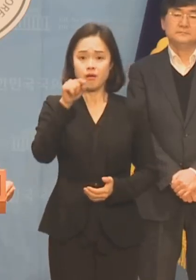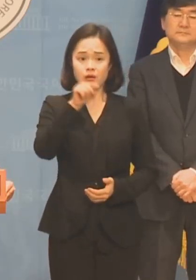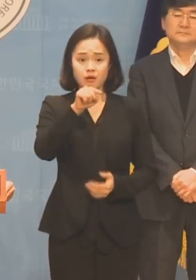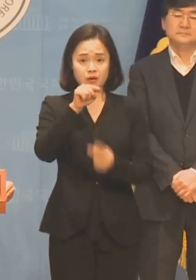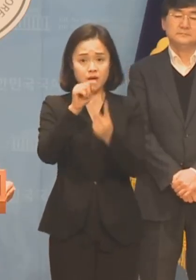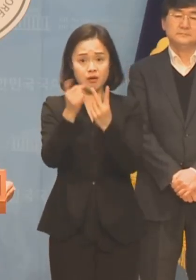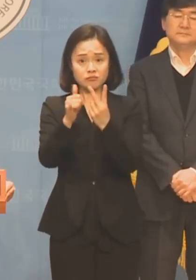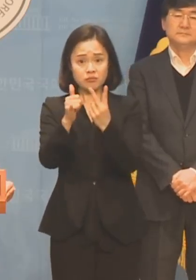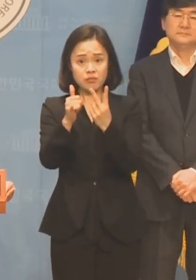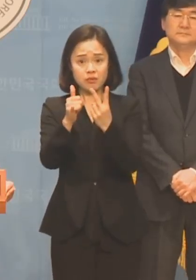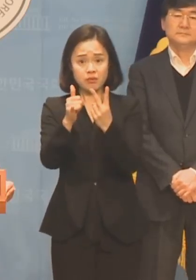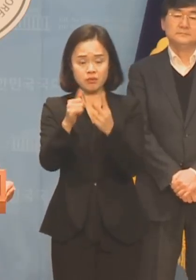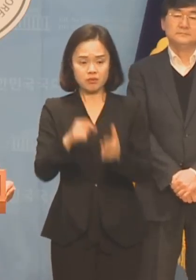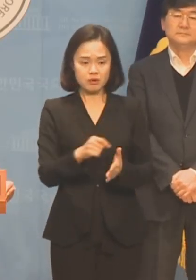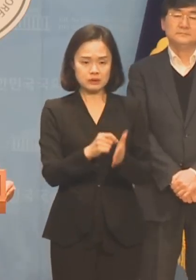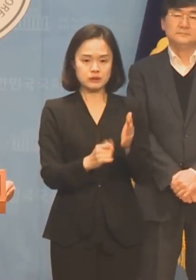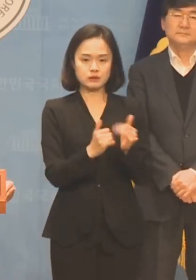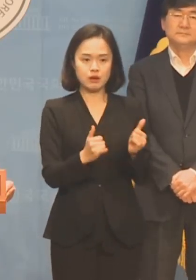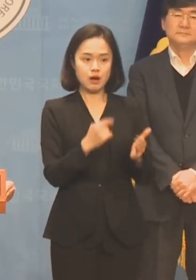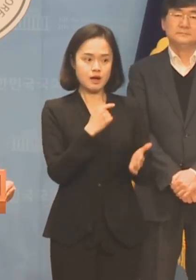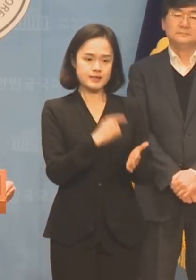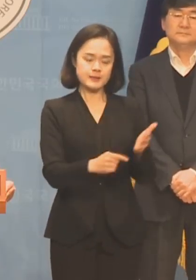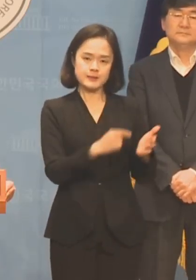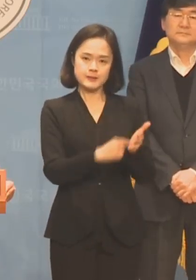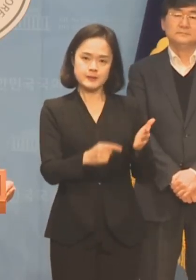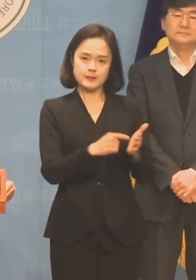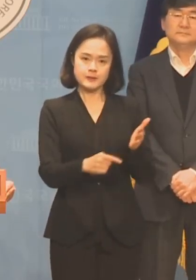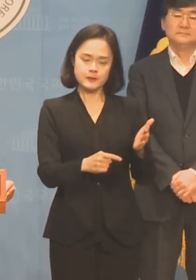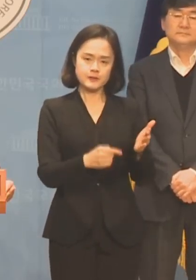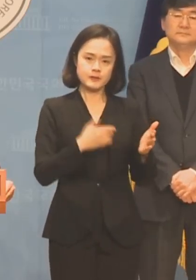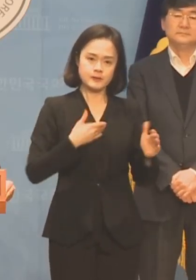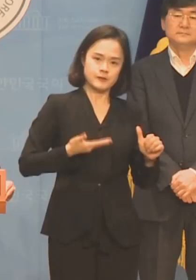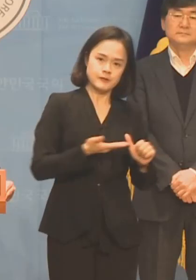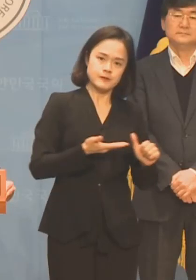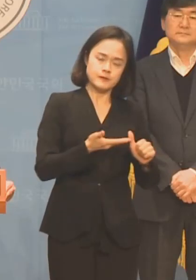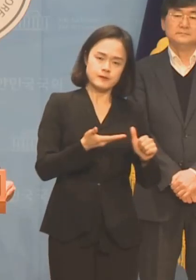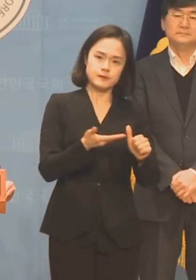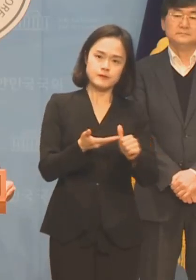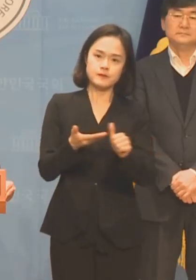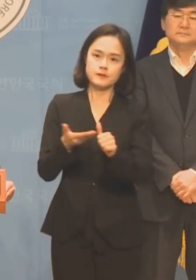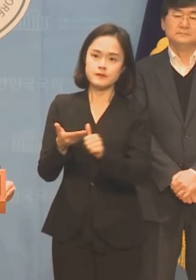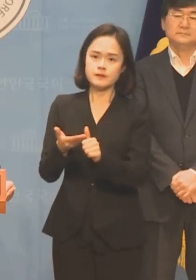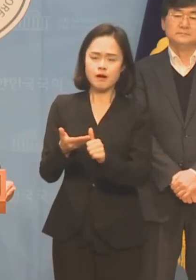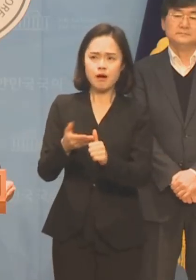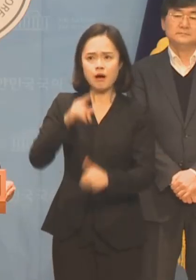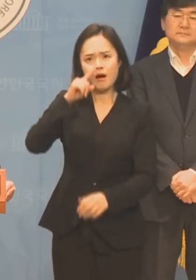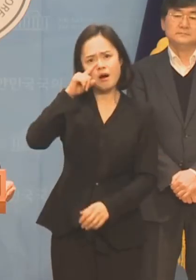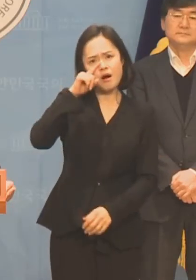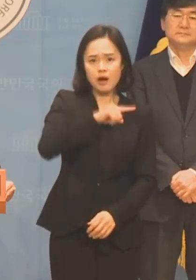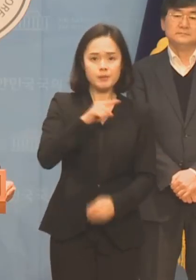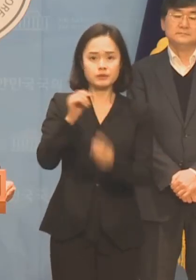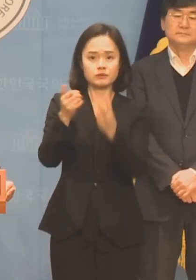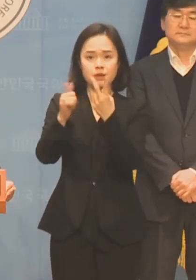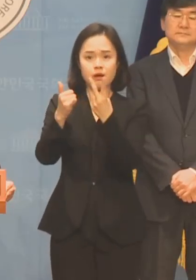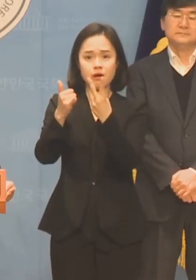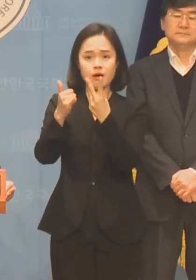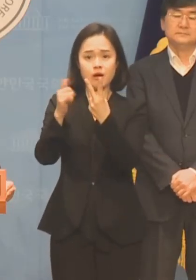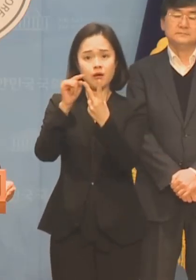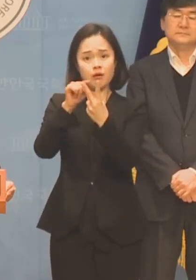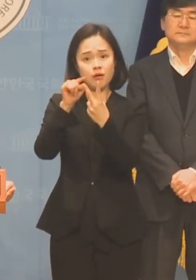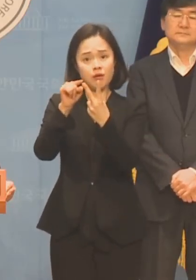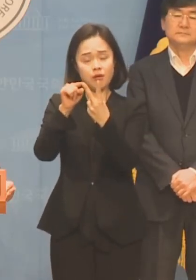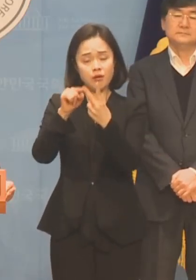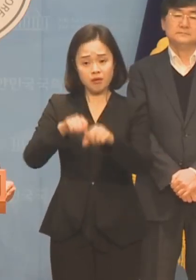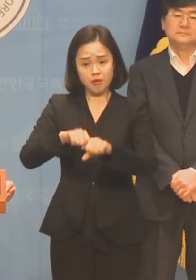기자들의 운명을 뒤바꾼 그런 나쁜 짓을 한 사람들이 훨씬 더 가벼운 처벌을